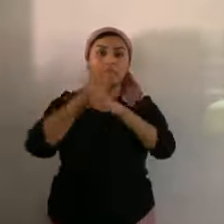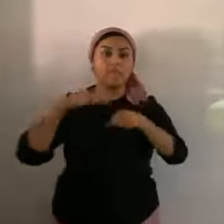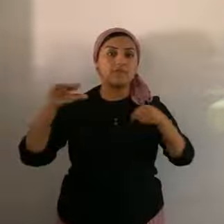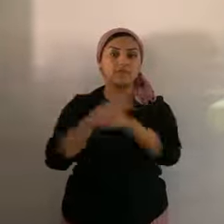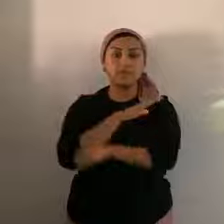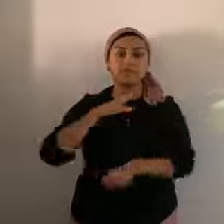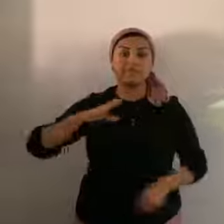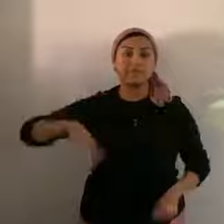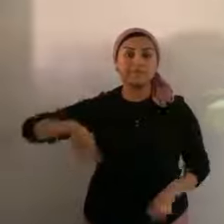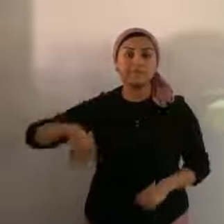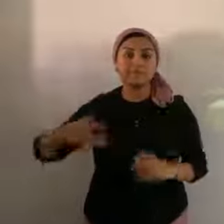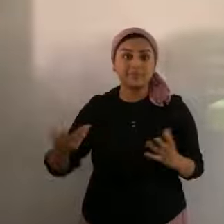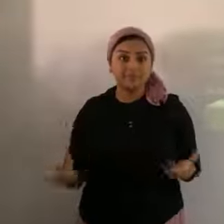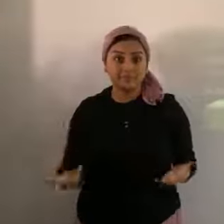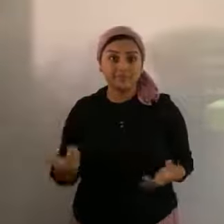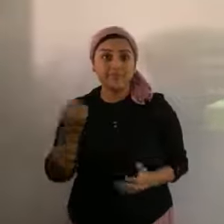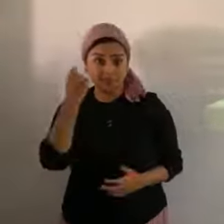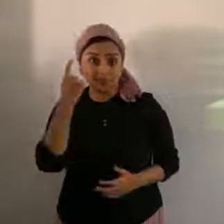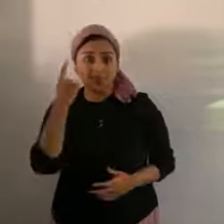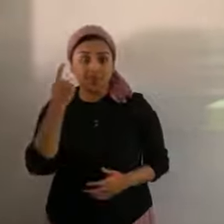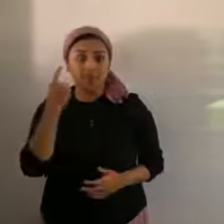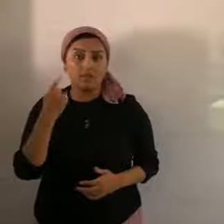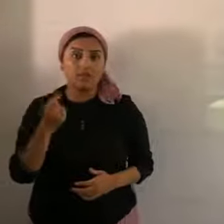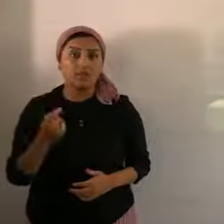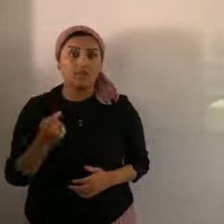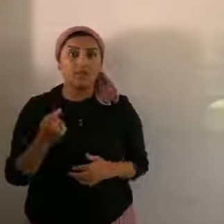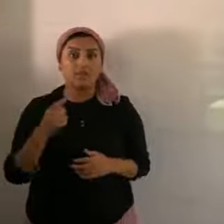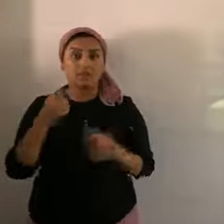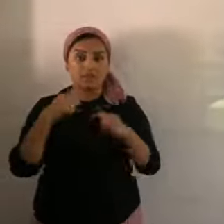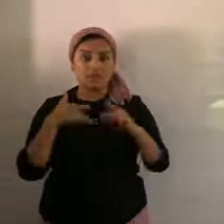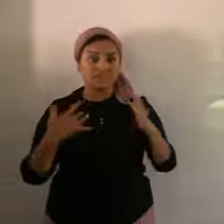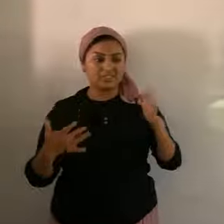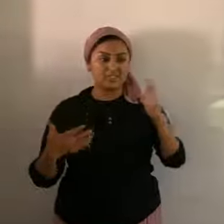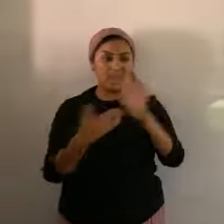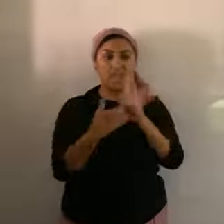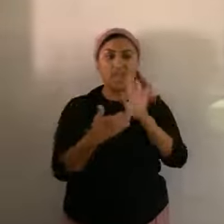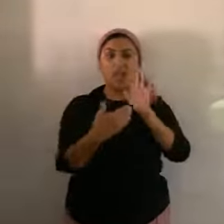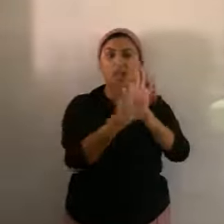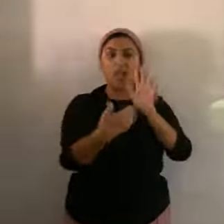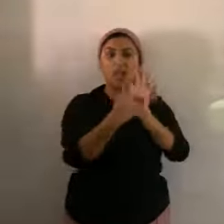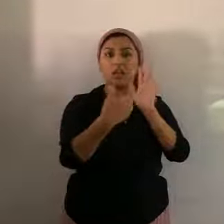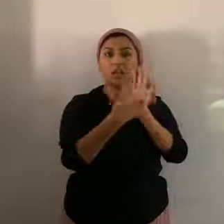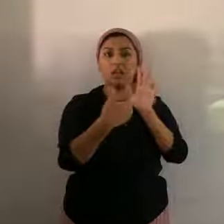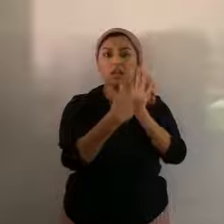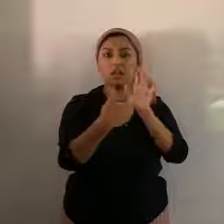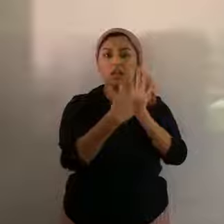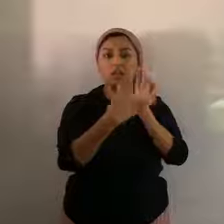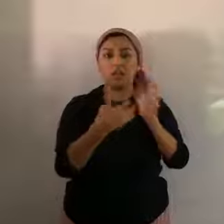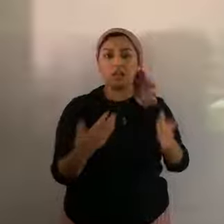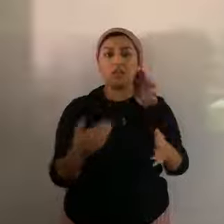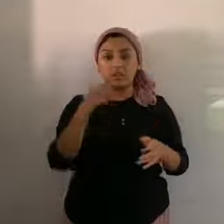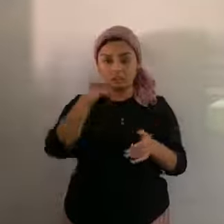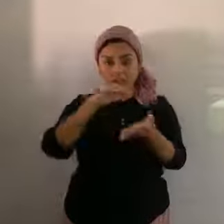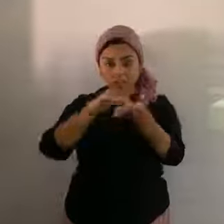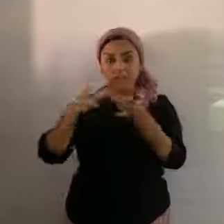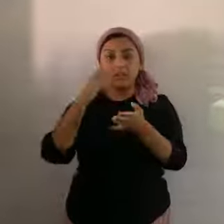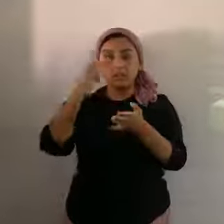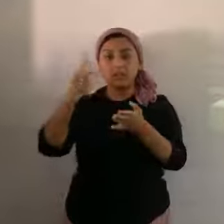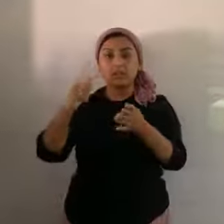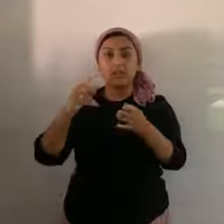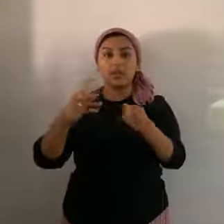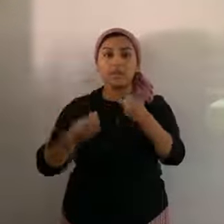das cuenta? Porque no ha sido, porque está trabando eso. Debes de perdonar y entonces verás fluir la bendición del